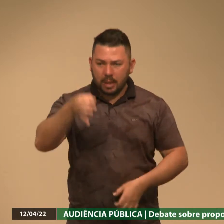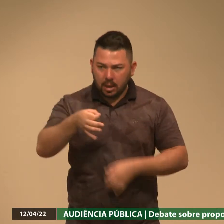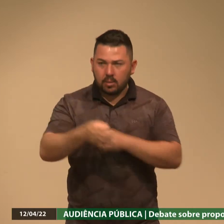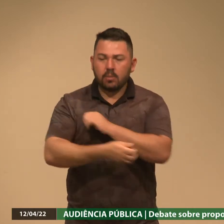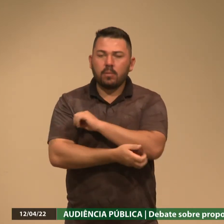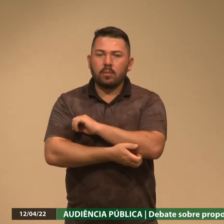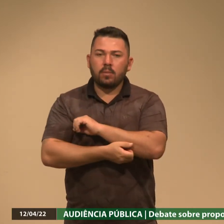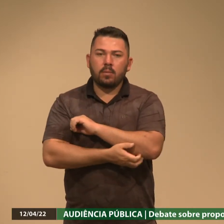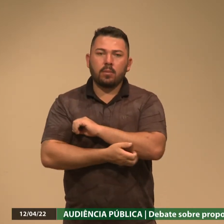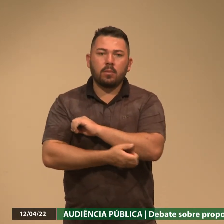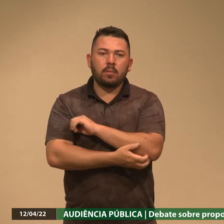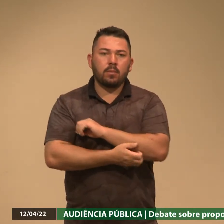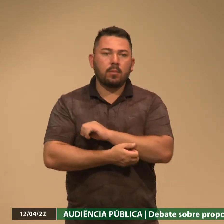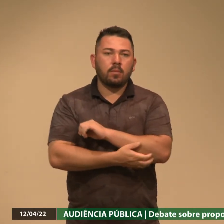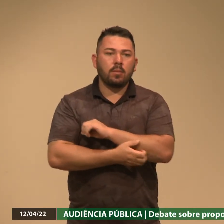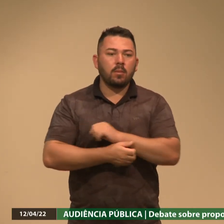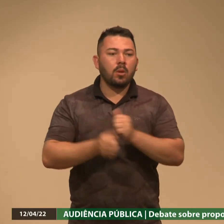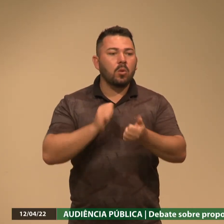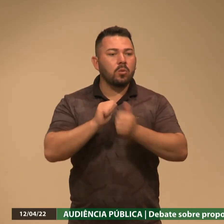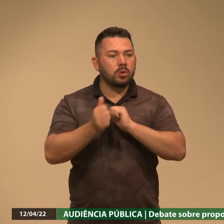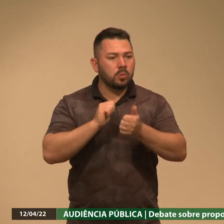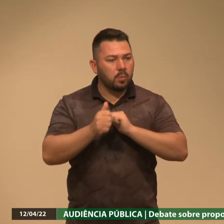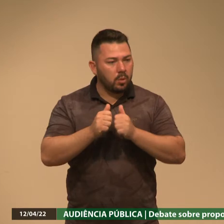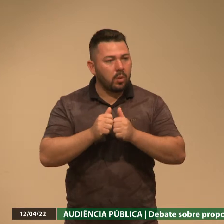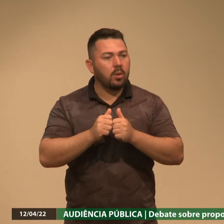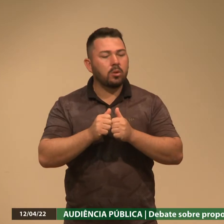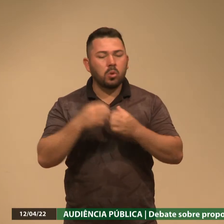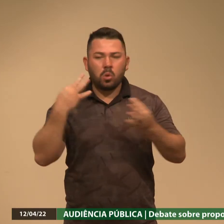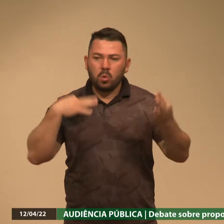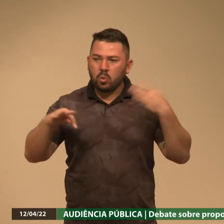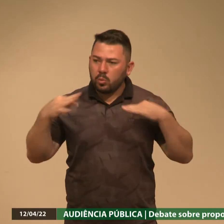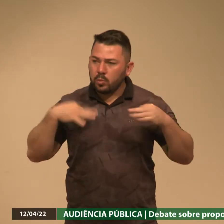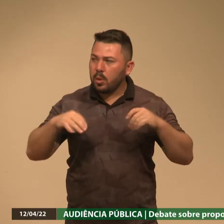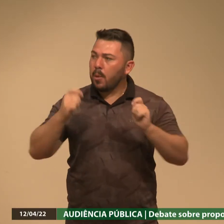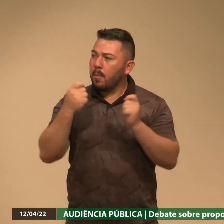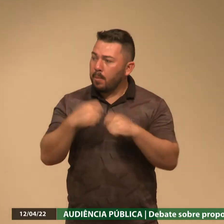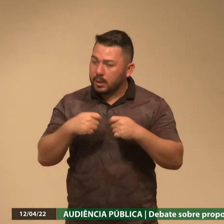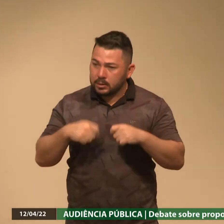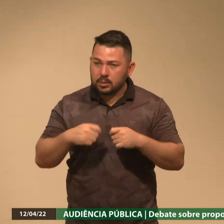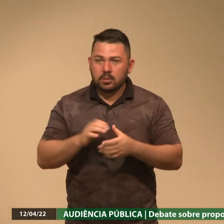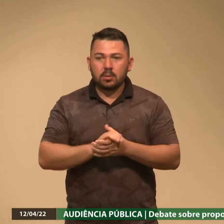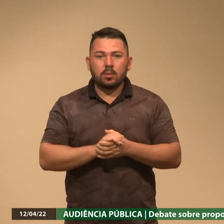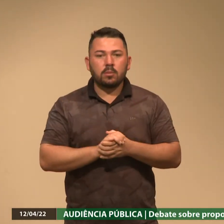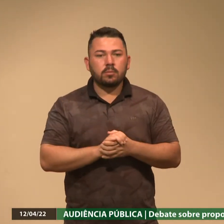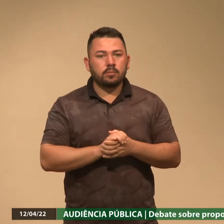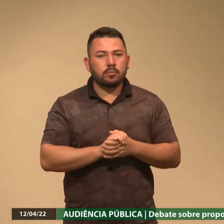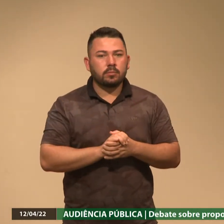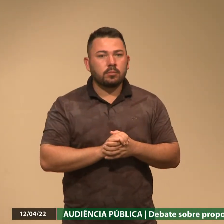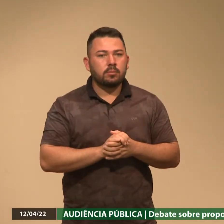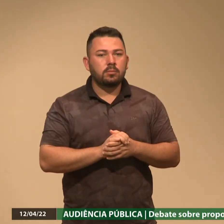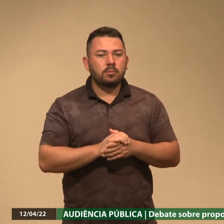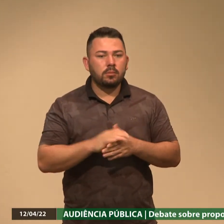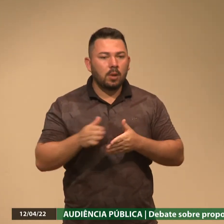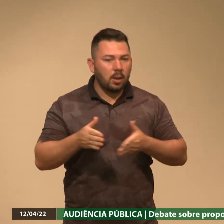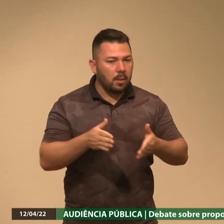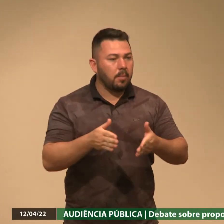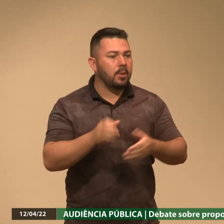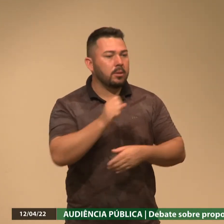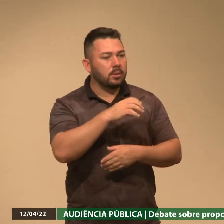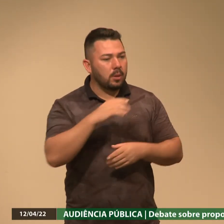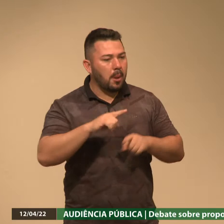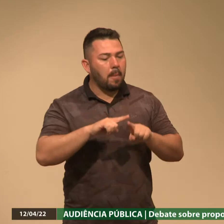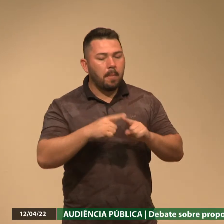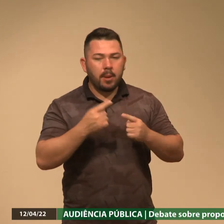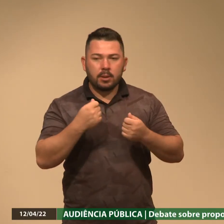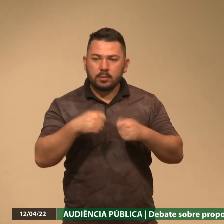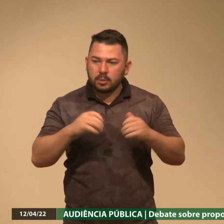é isso o esporte e o turismo precisam caminhar juntos caminho em Santa Catarina Mas precisamos